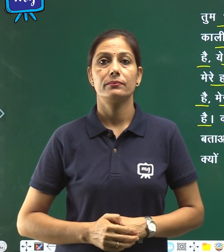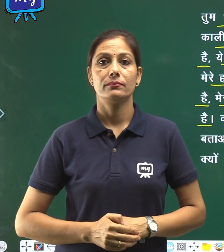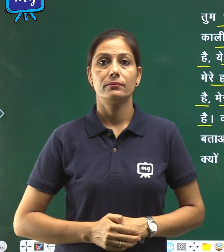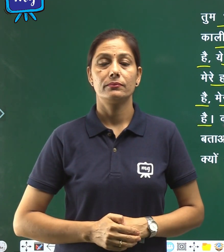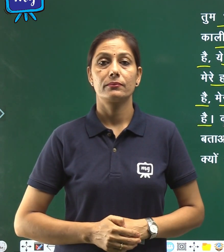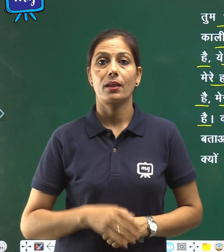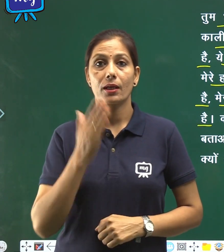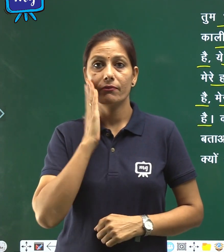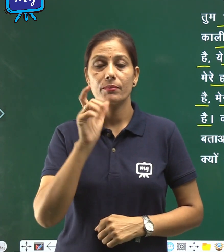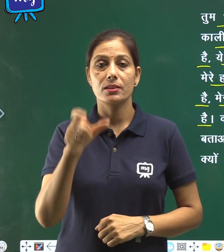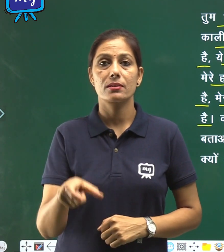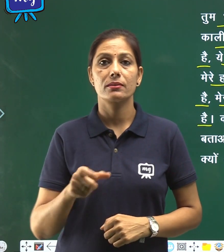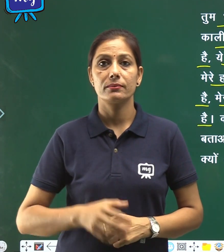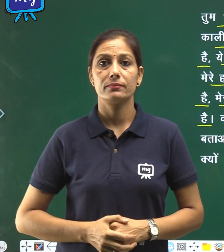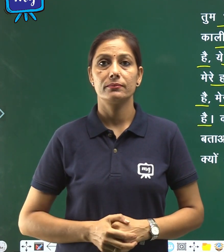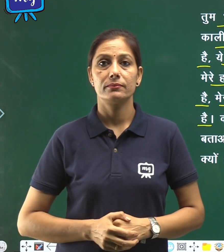कवि